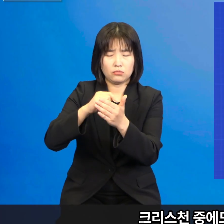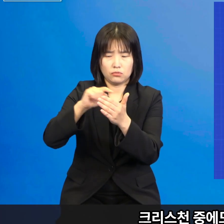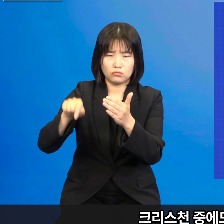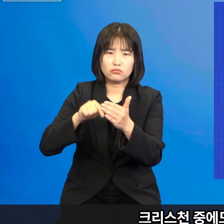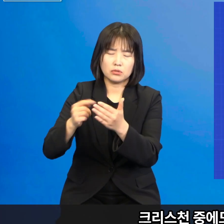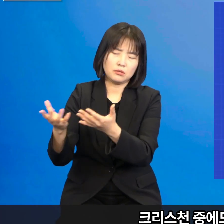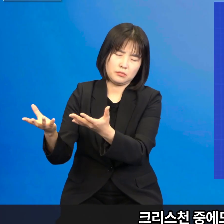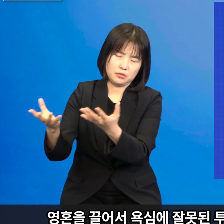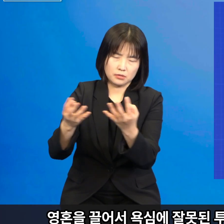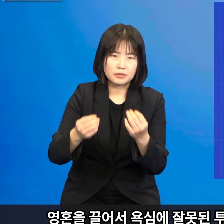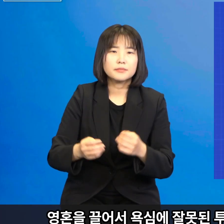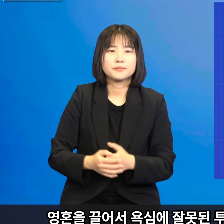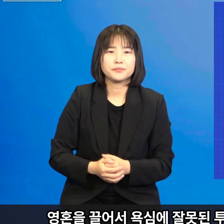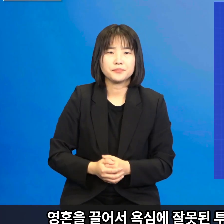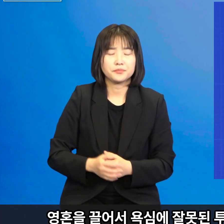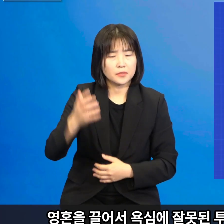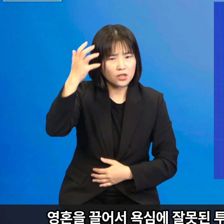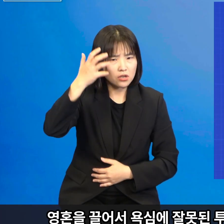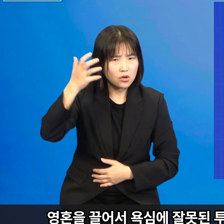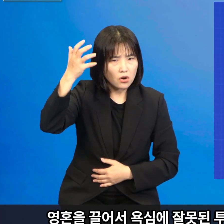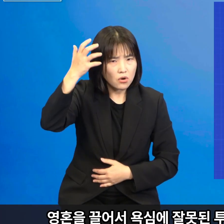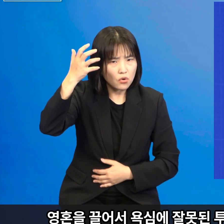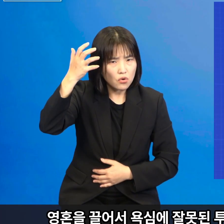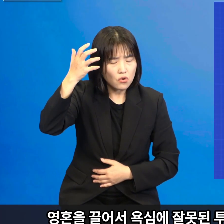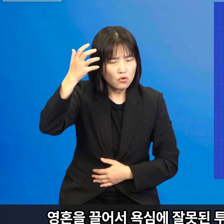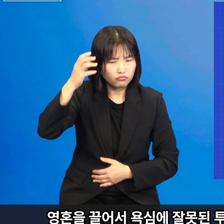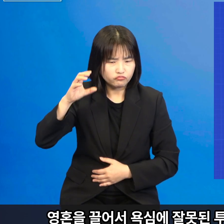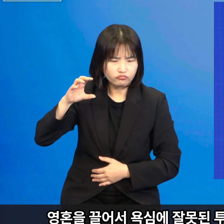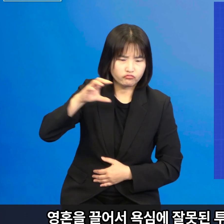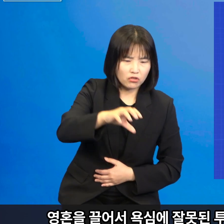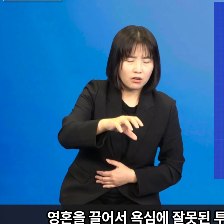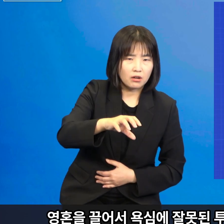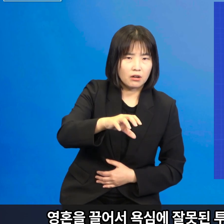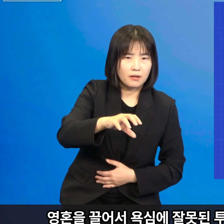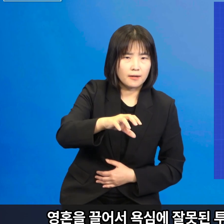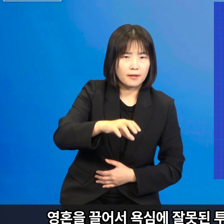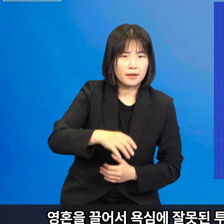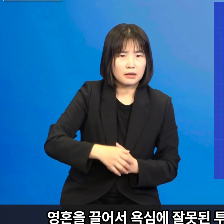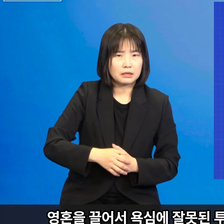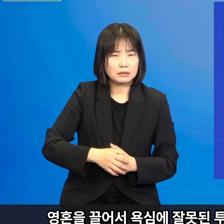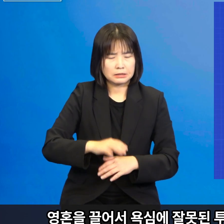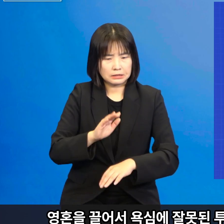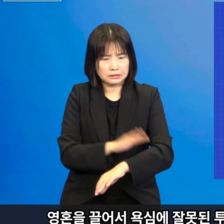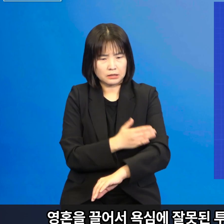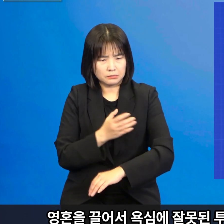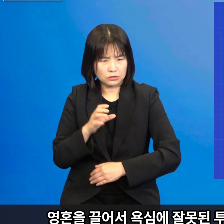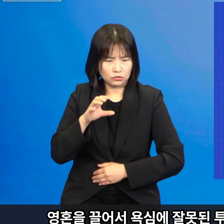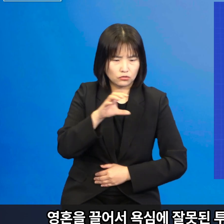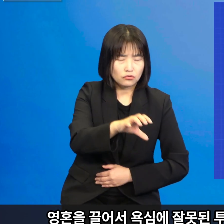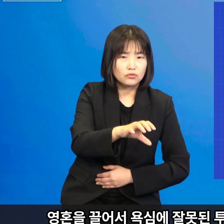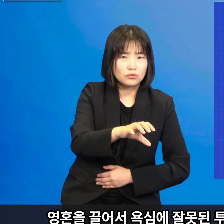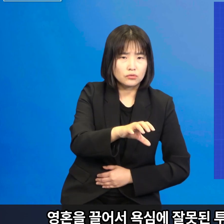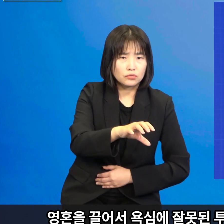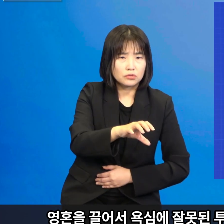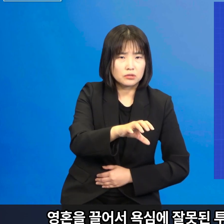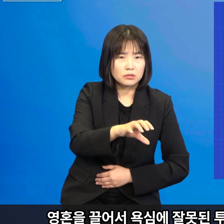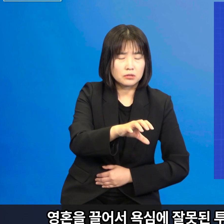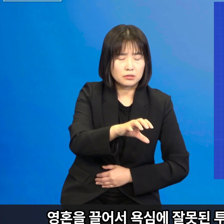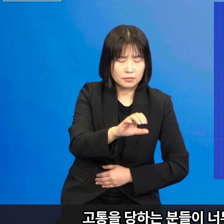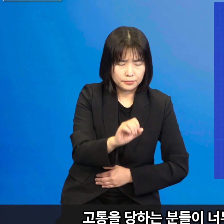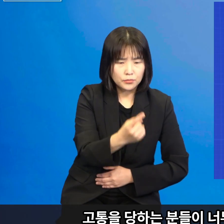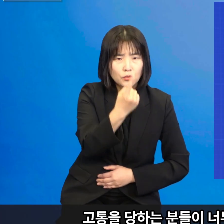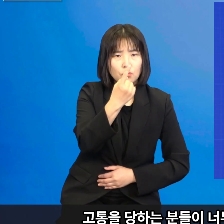있습니다. 영혼을 끌어서 욕심에 잘못된 투자와 잘못된 판단을 하는